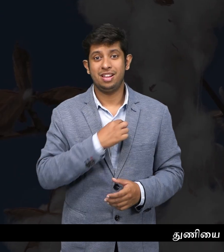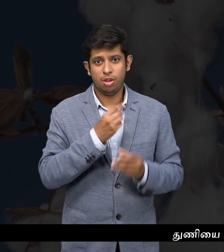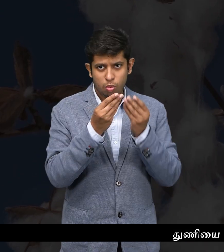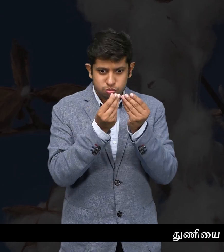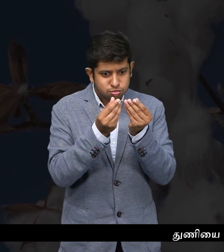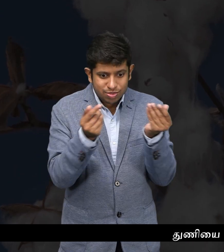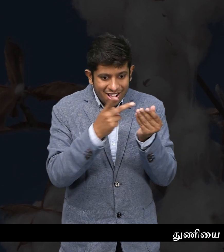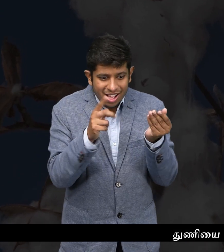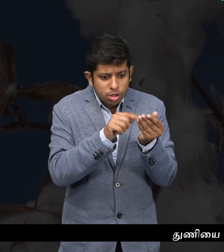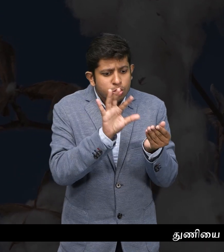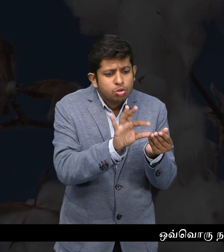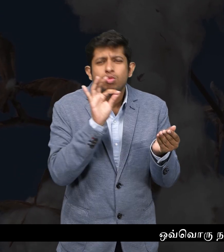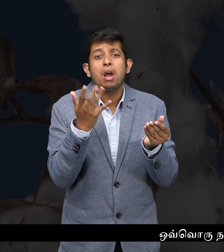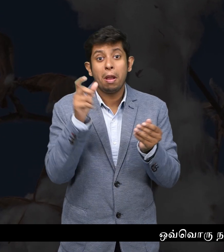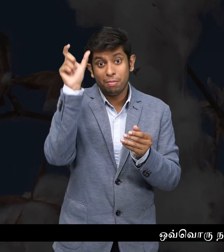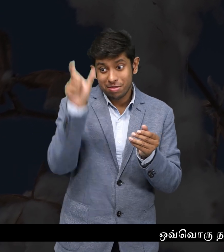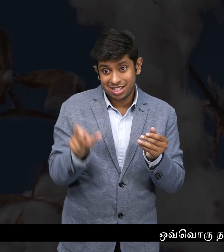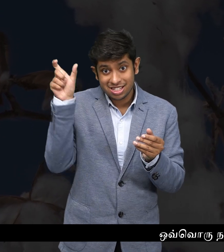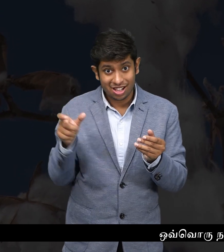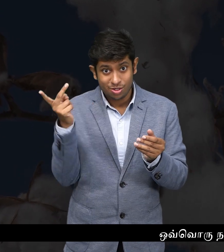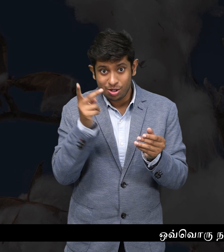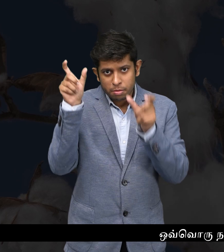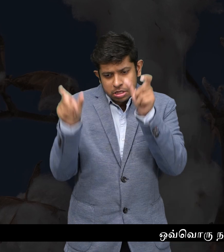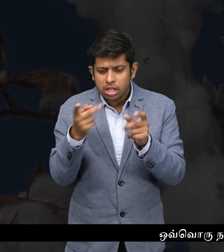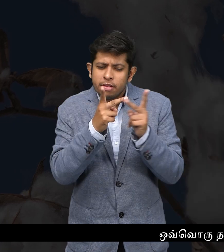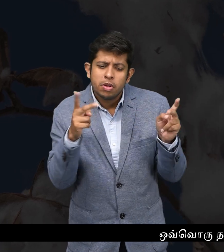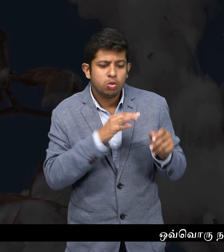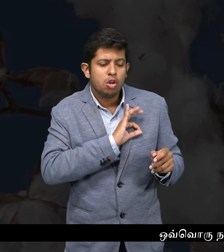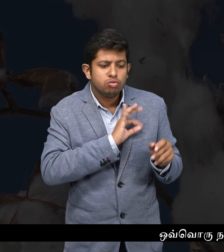துணியை தேர்வு செய்வதில் ஒவ்வொரு நபருக்கும் மாறுபடும்.